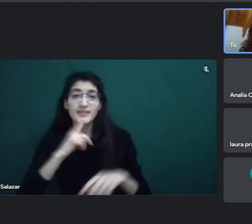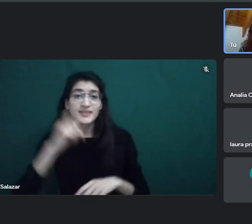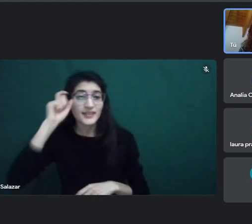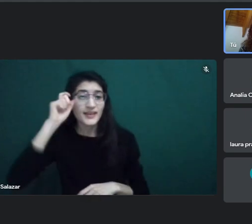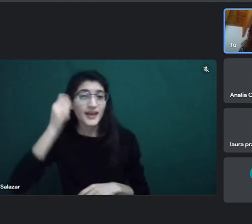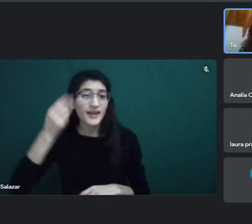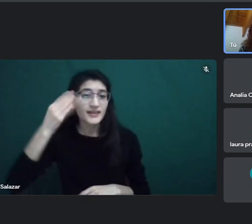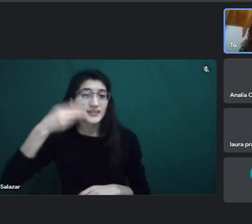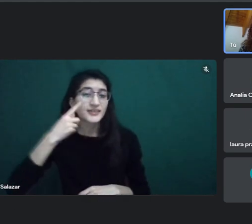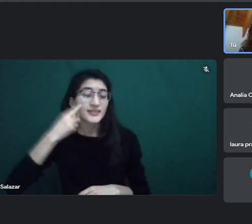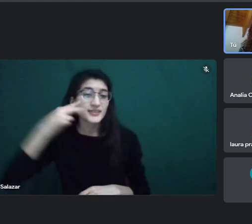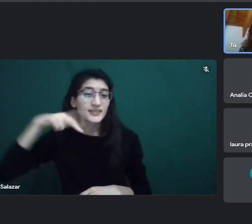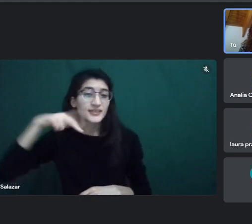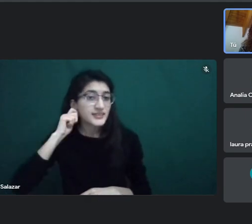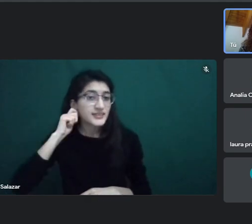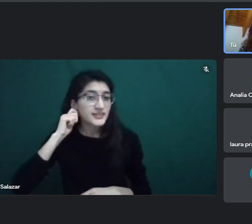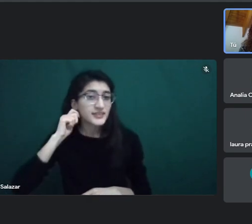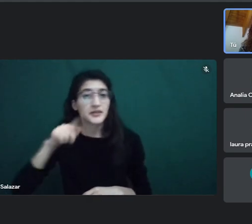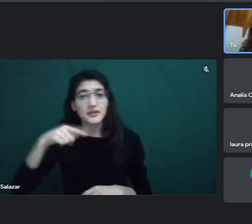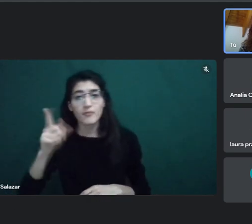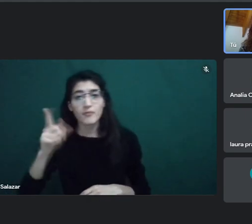está en las dos,